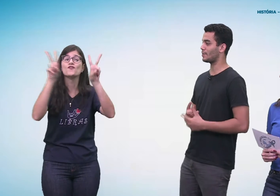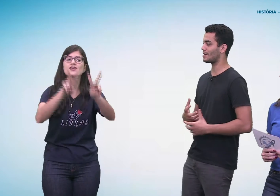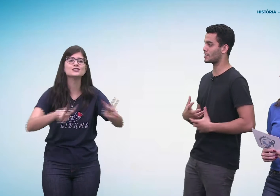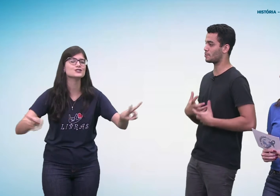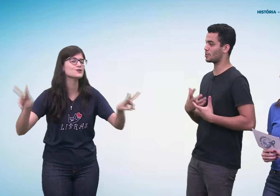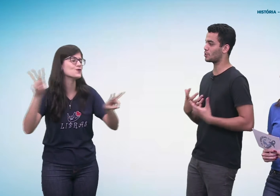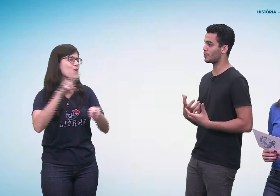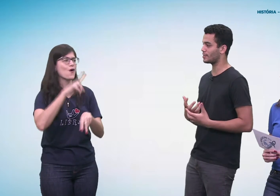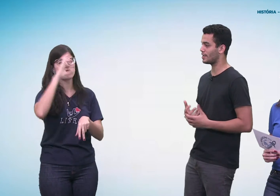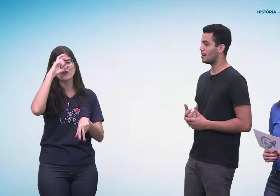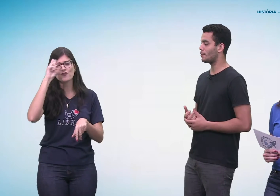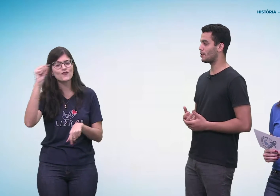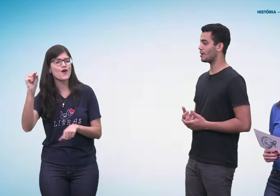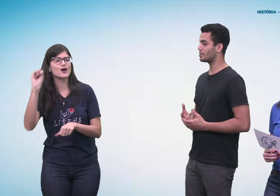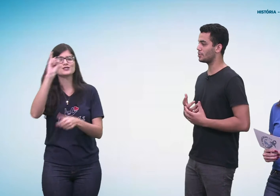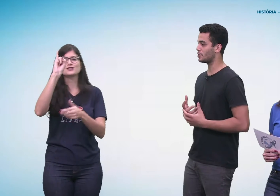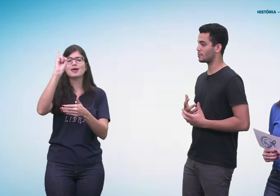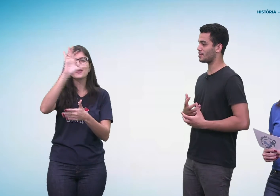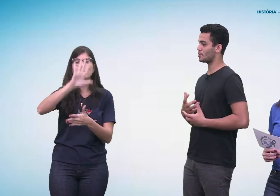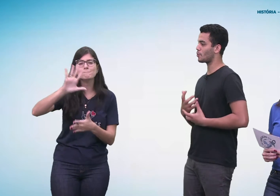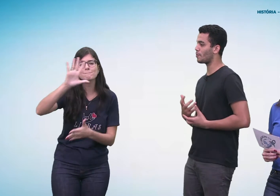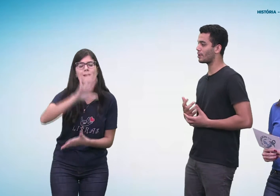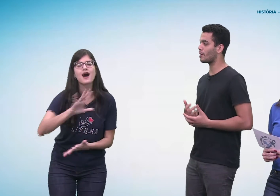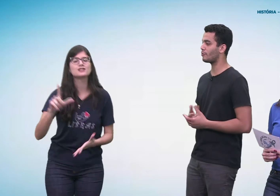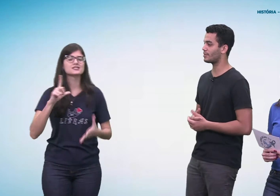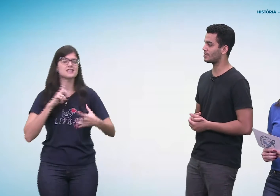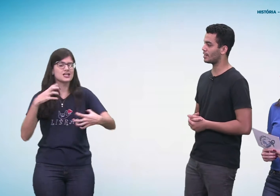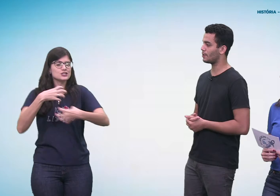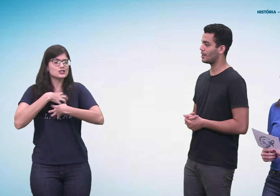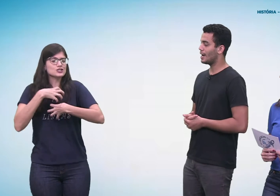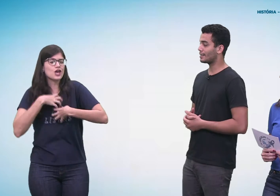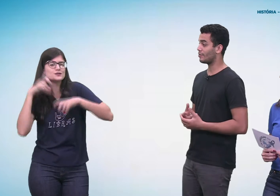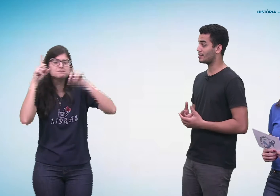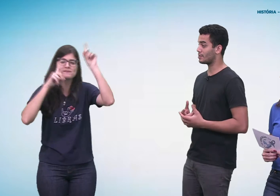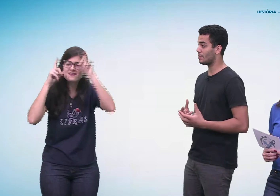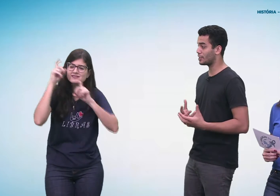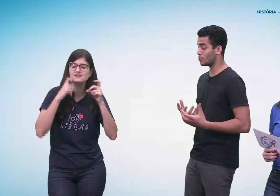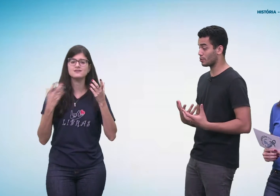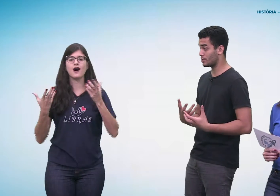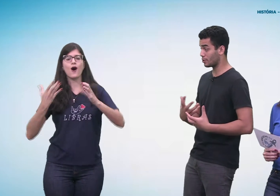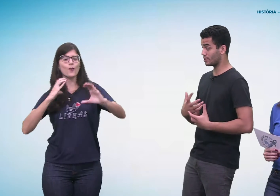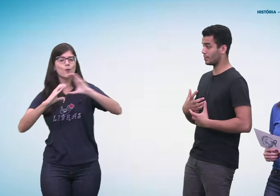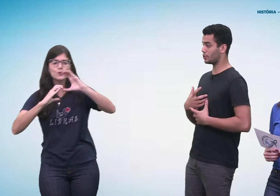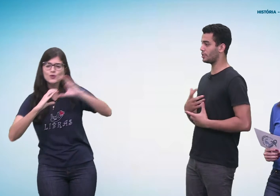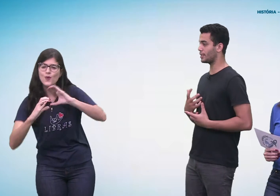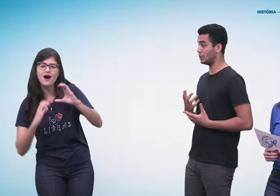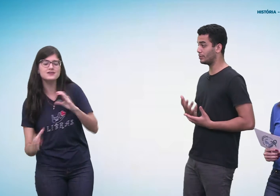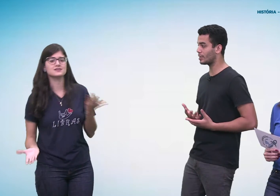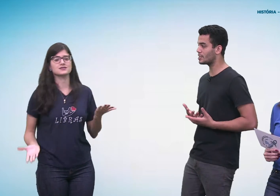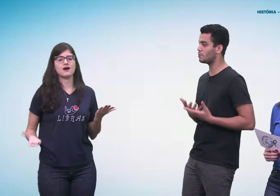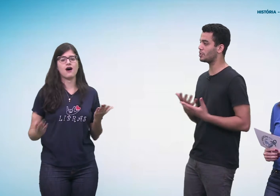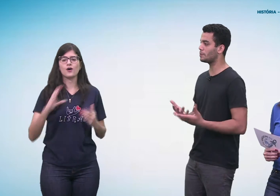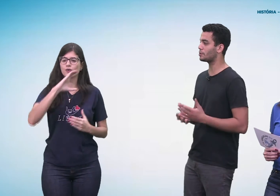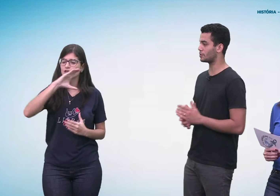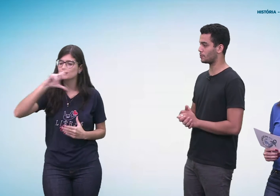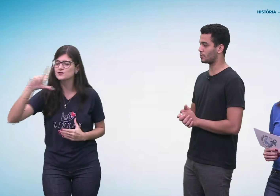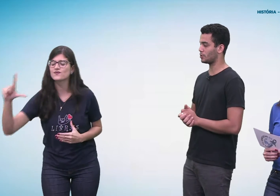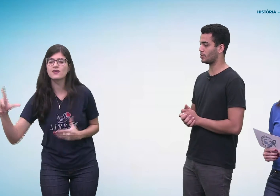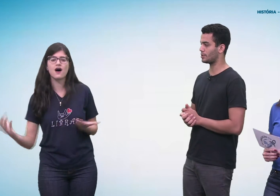As expressões, por causa disso, expressão corporal, facial. Através das imagens eu consigo sentir aquilo e transmitir para as outras pessoas